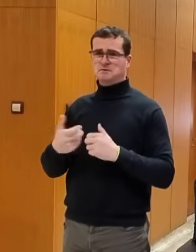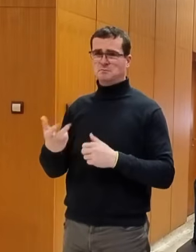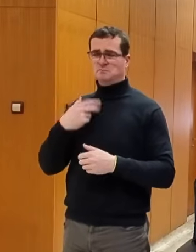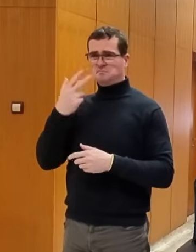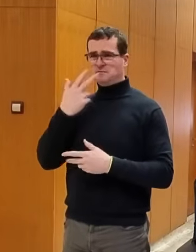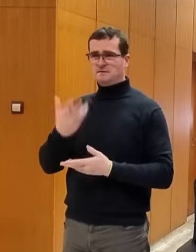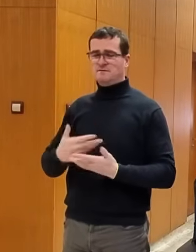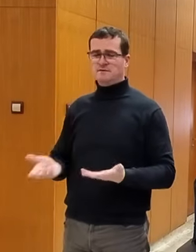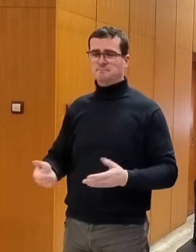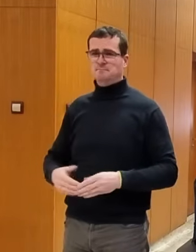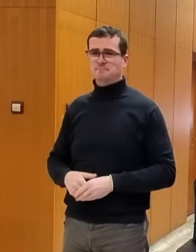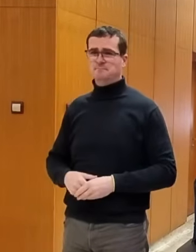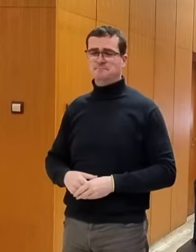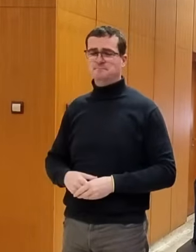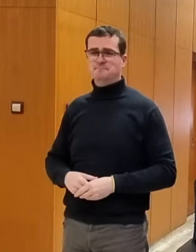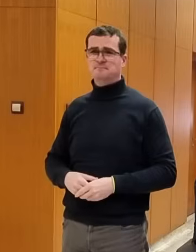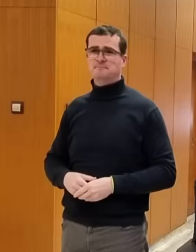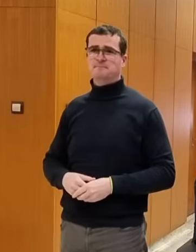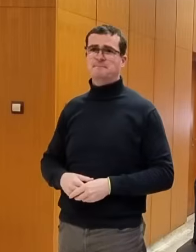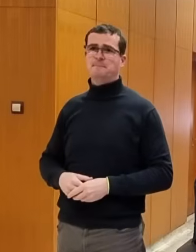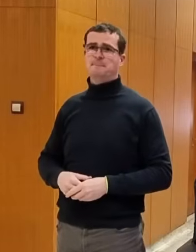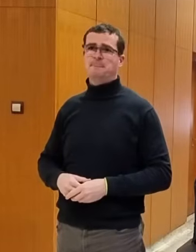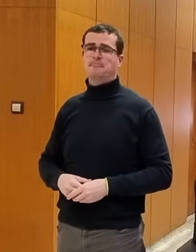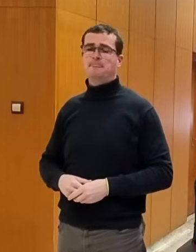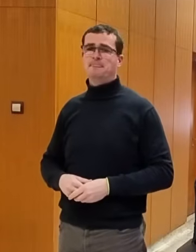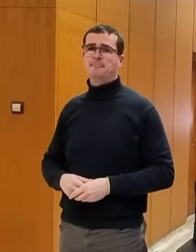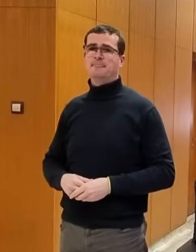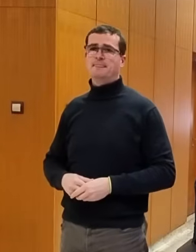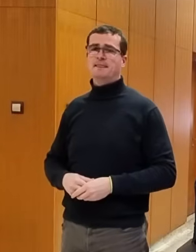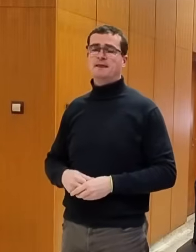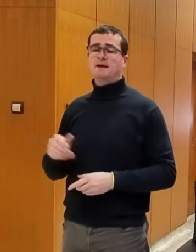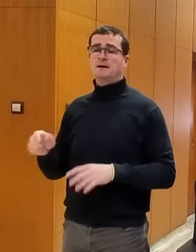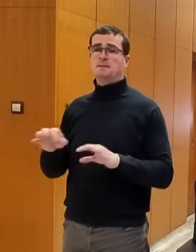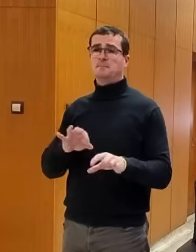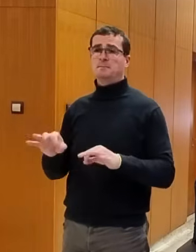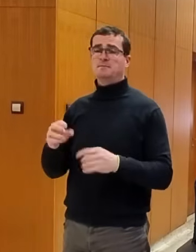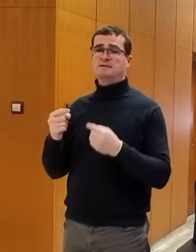nejaký právny alebo faktický problém.